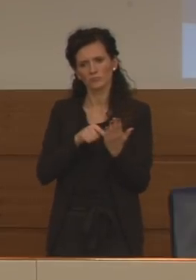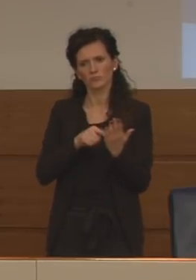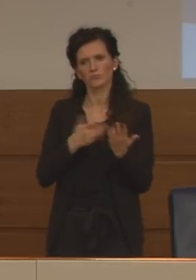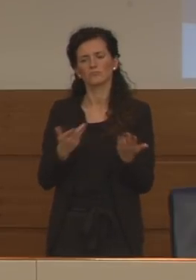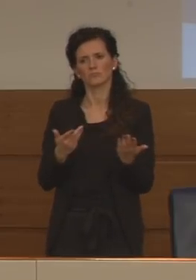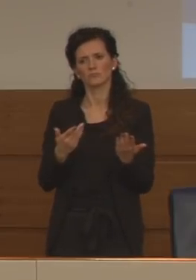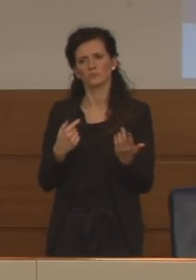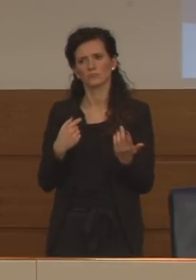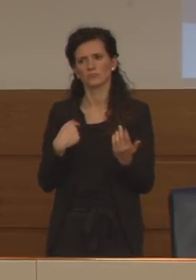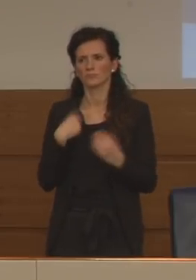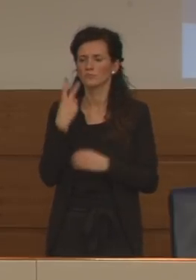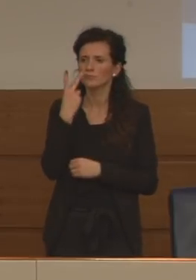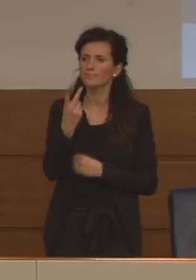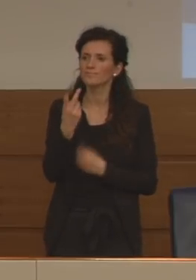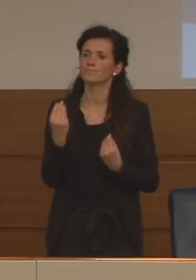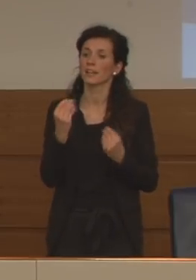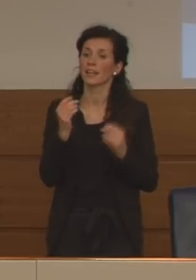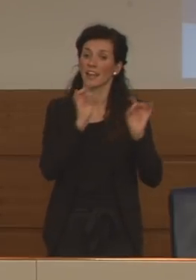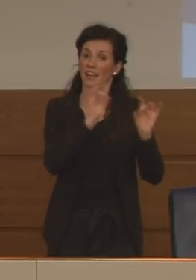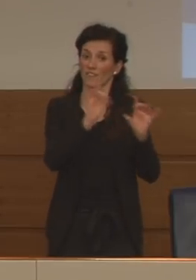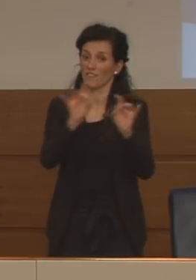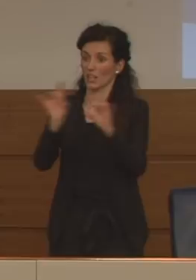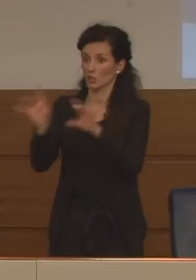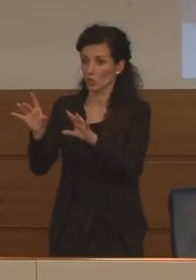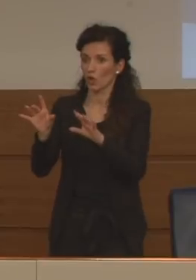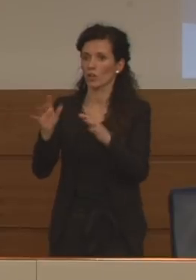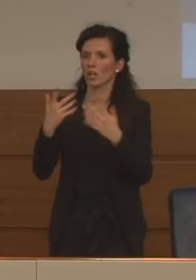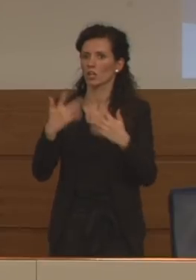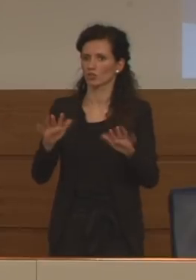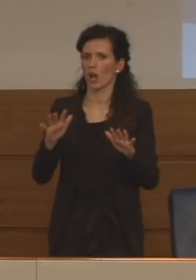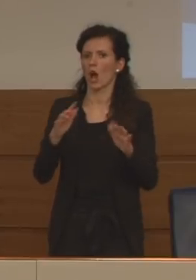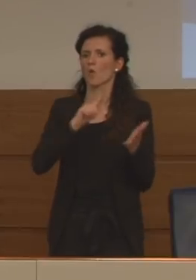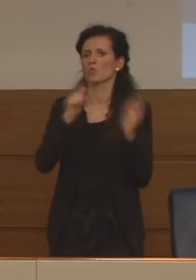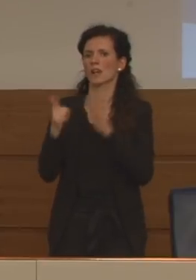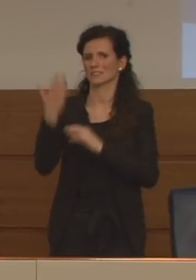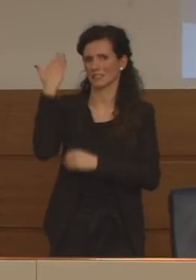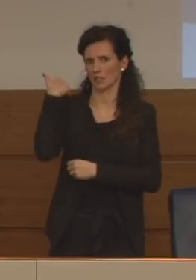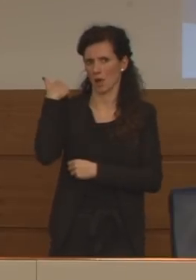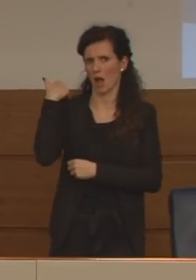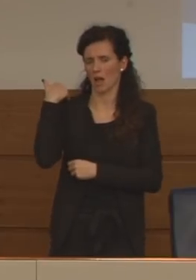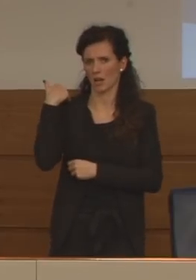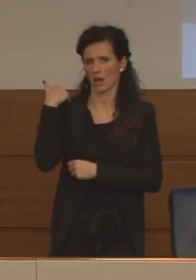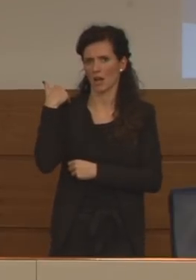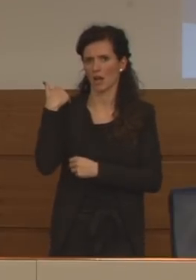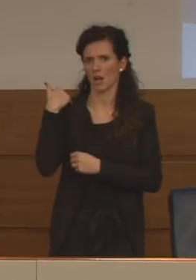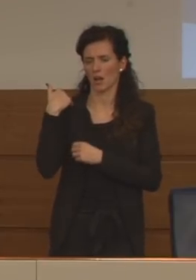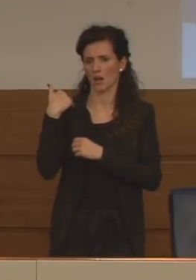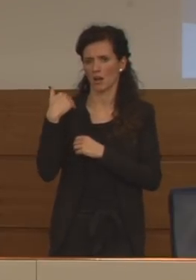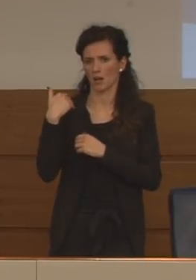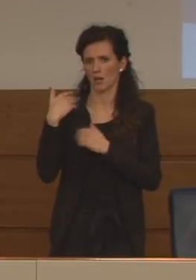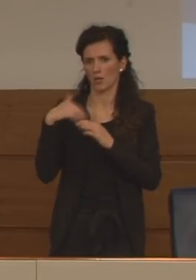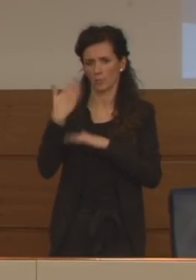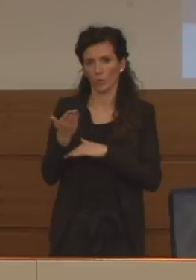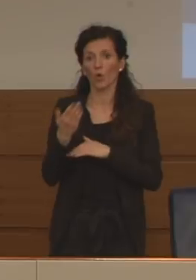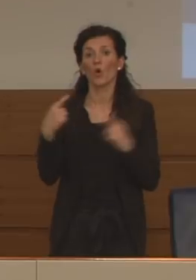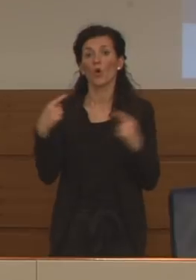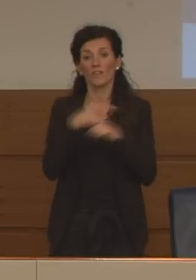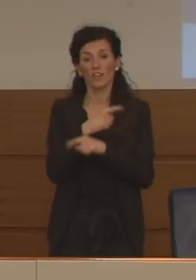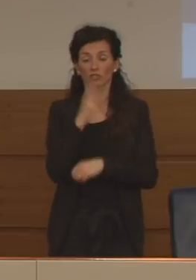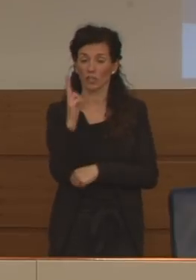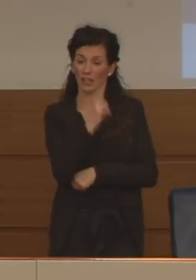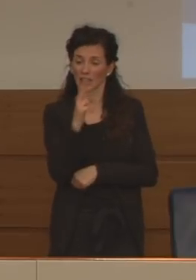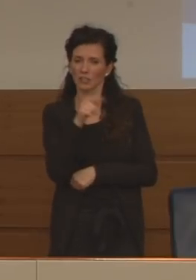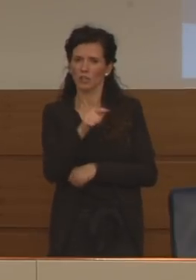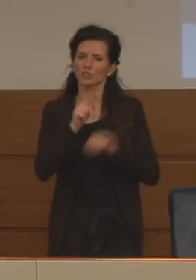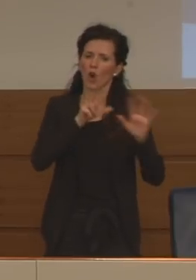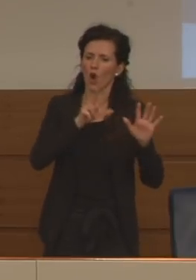per quanto riguarda le infezioni di una settimana non sono per quanto riguarda i decessi probabilmente di 8 10 15